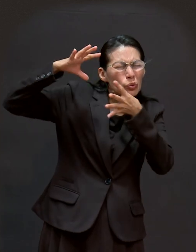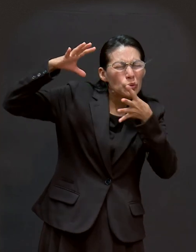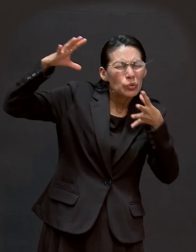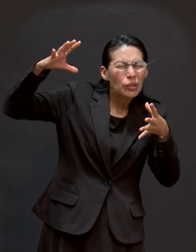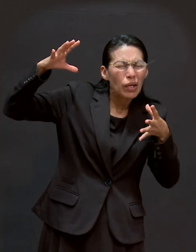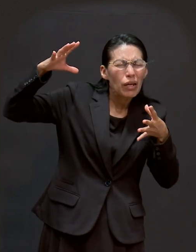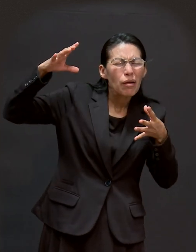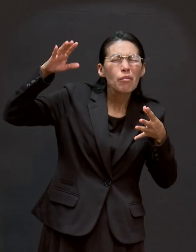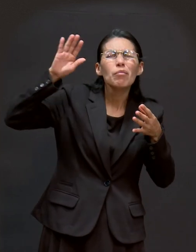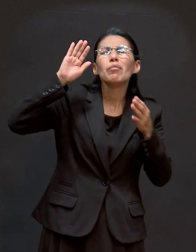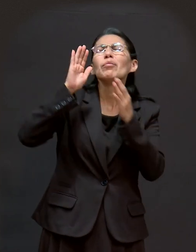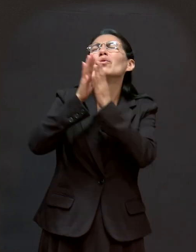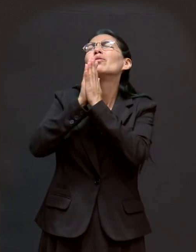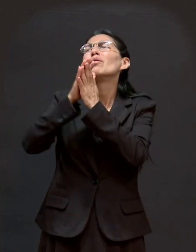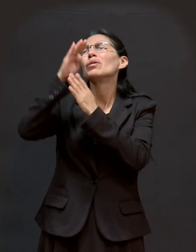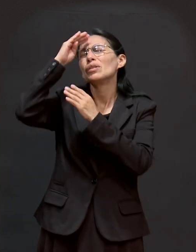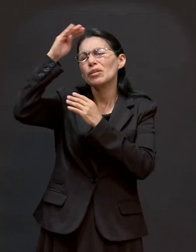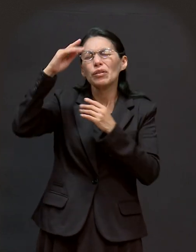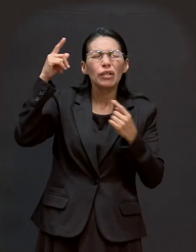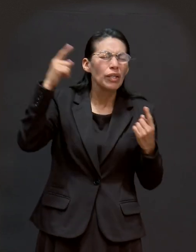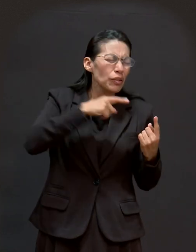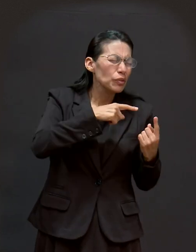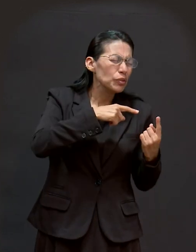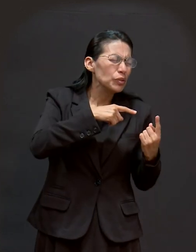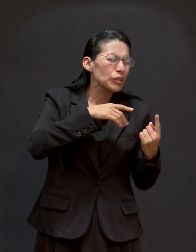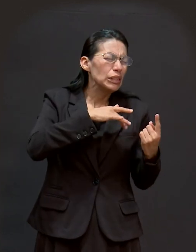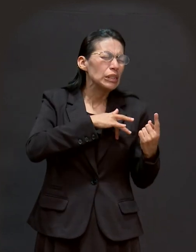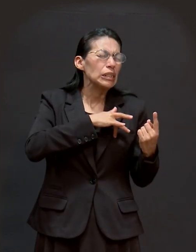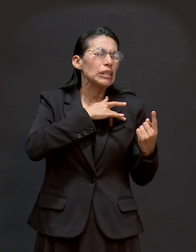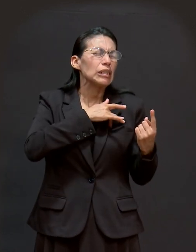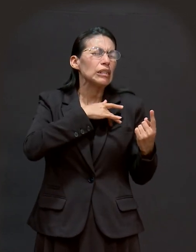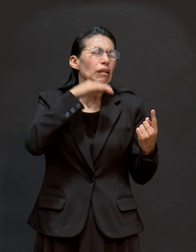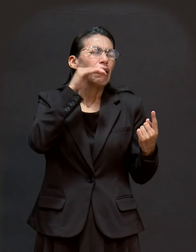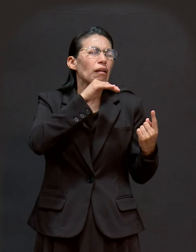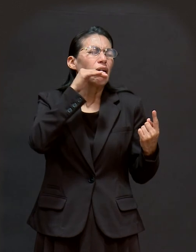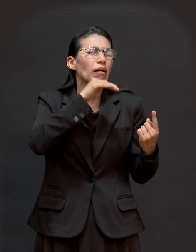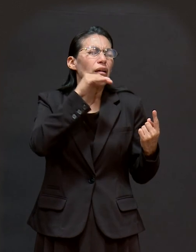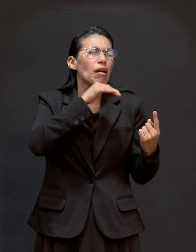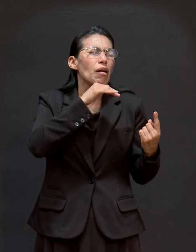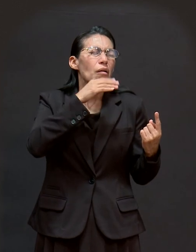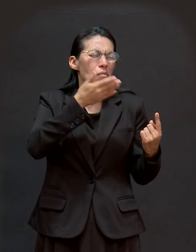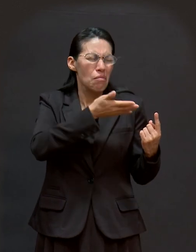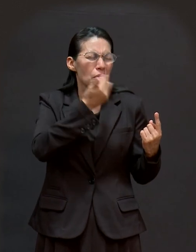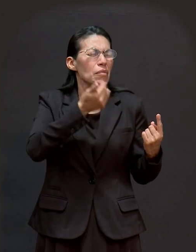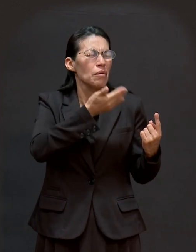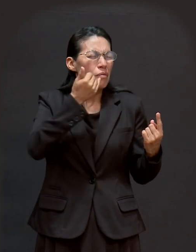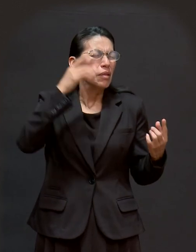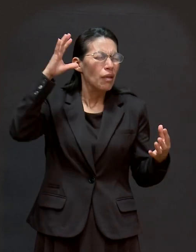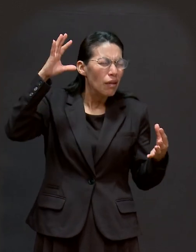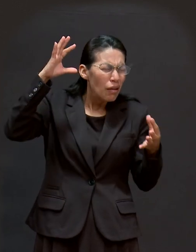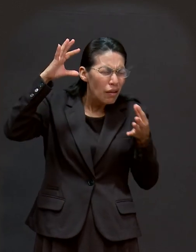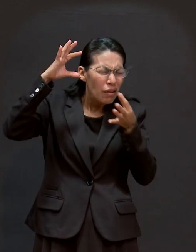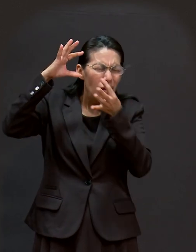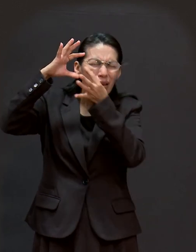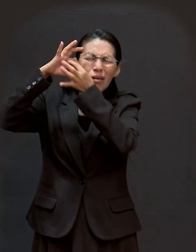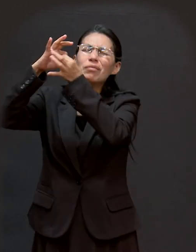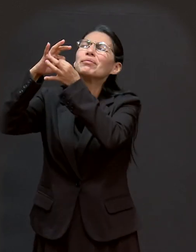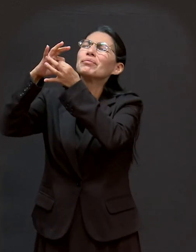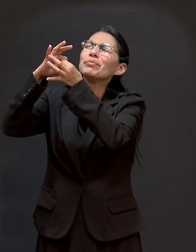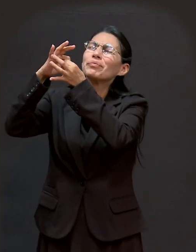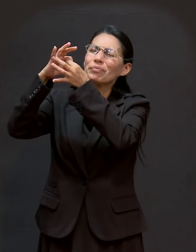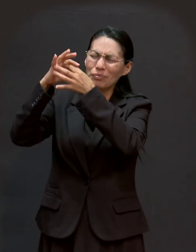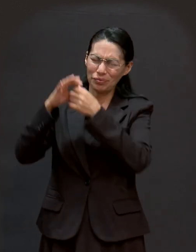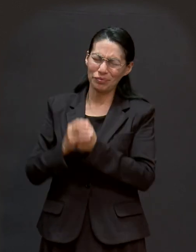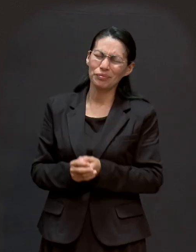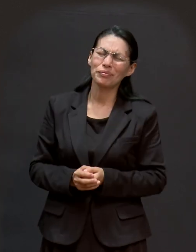esta hora tu voz llena de amor abrazando los y diciéndole hijo vuelve a casa vuelve a casa que yo